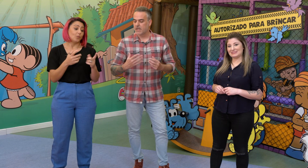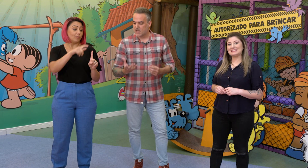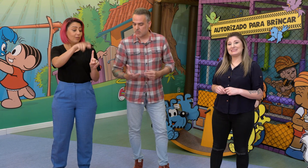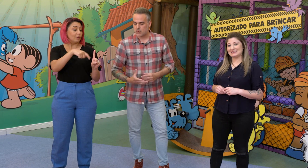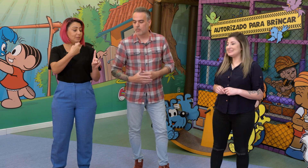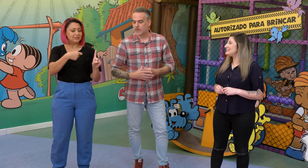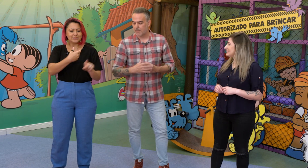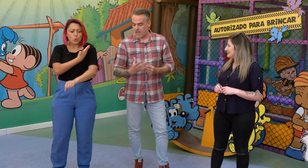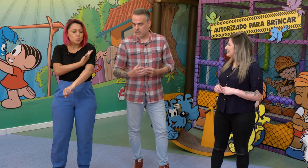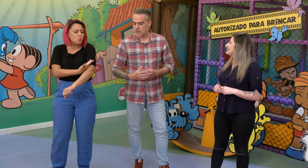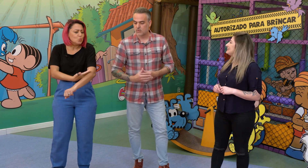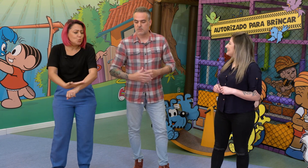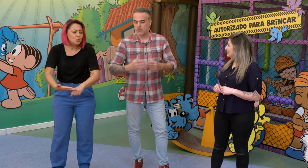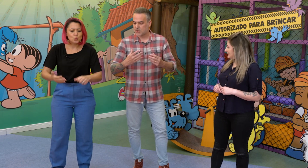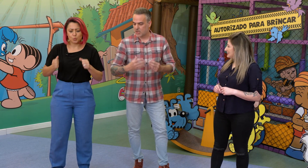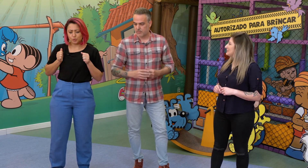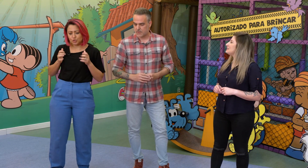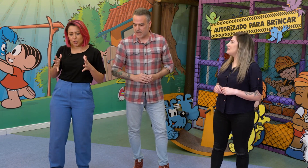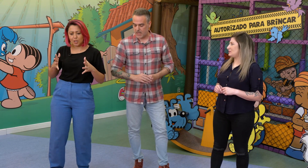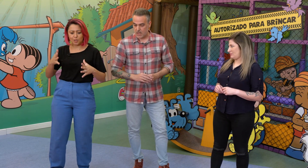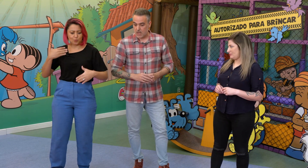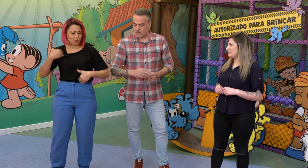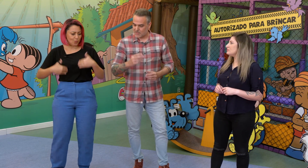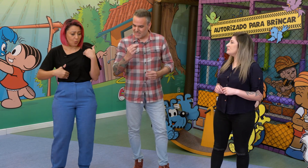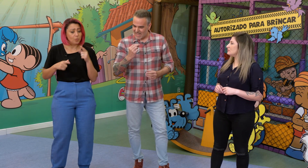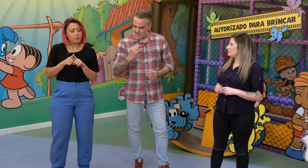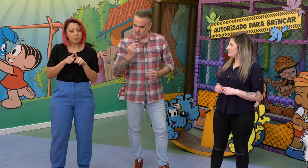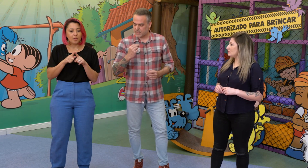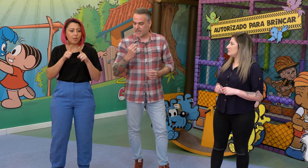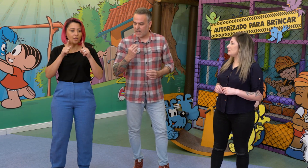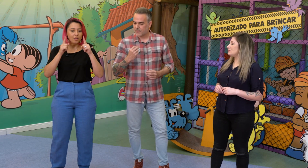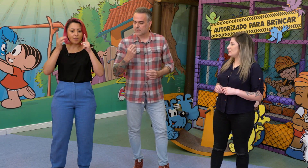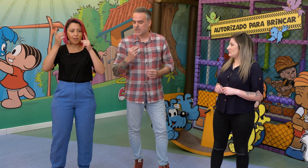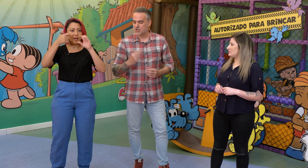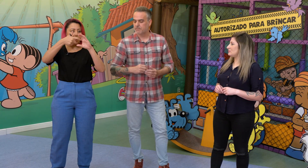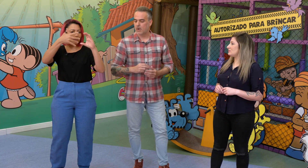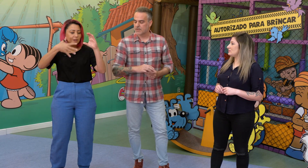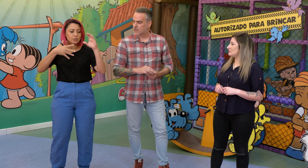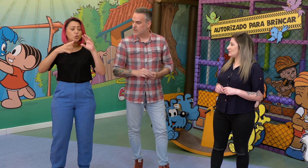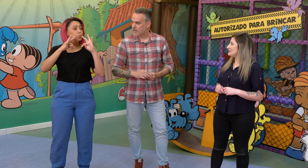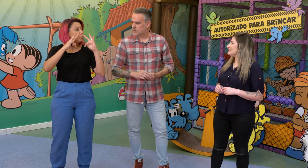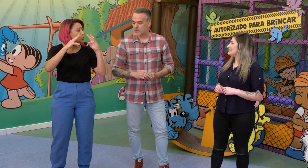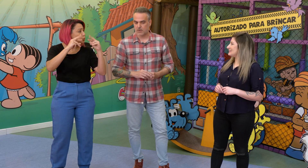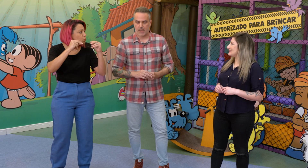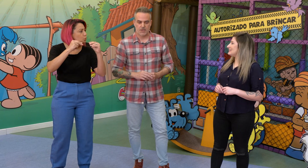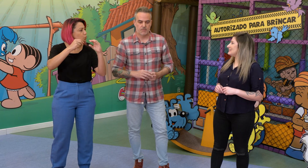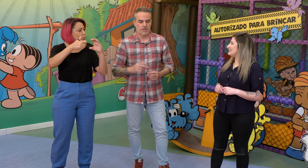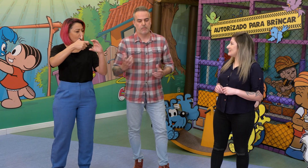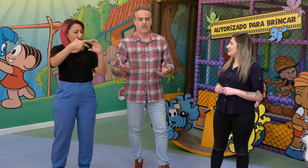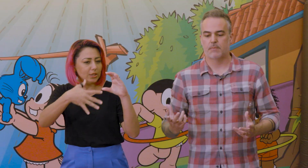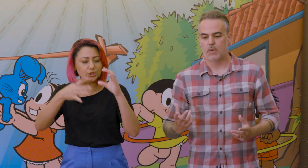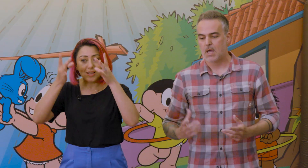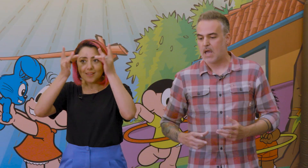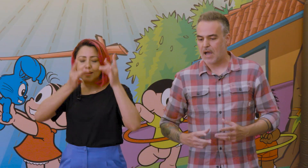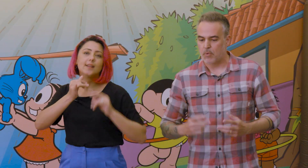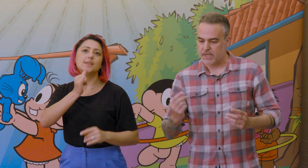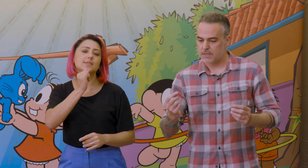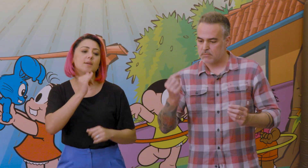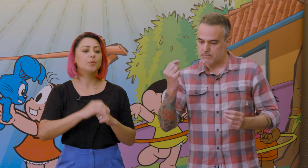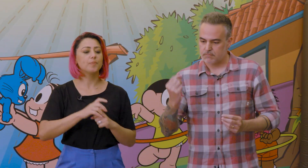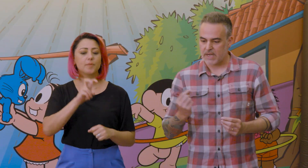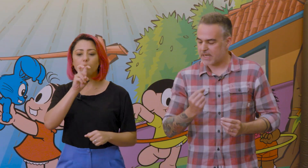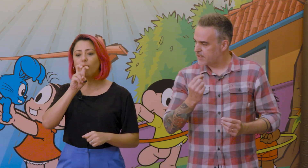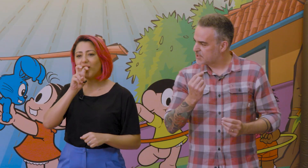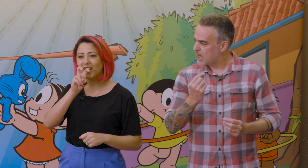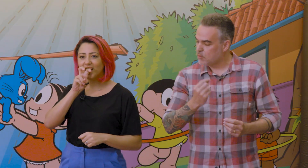dos maneirismos, dos comportamentos, dos biotipos, né? Dos traços gráficos que a gente possa colocar nos personagens. Porque, por exemplo, a Mônica